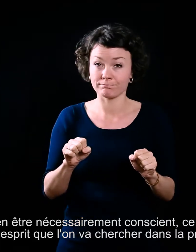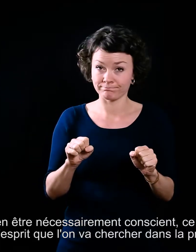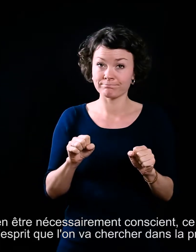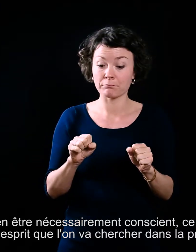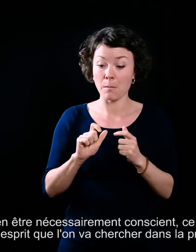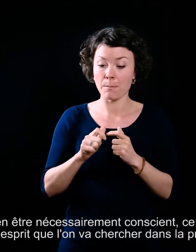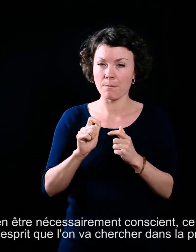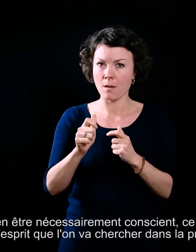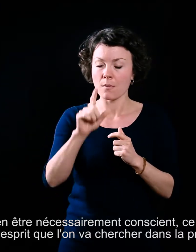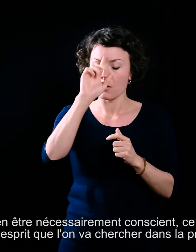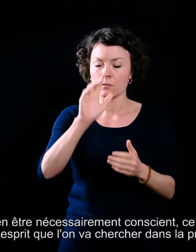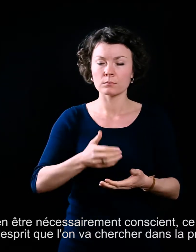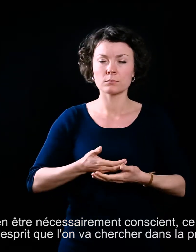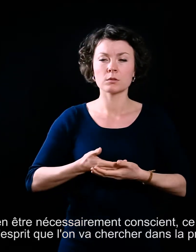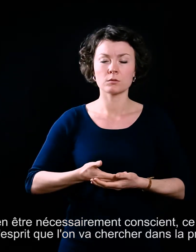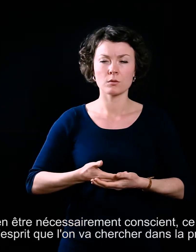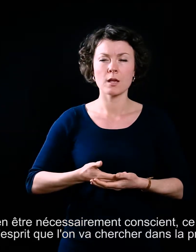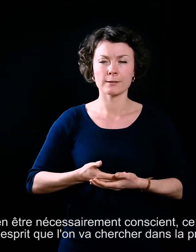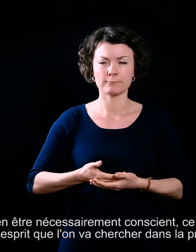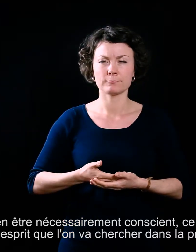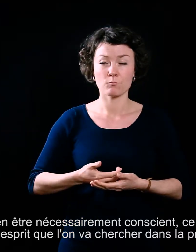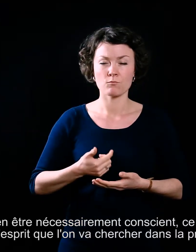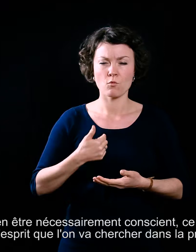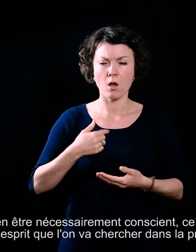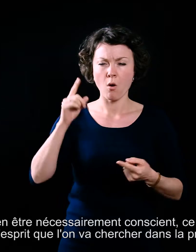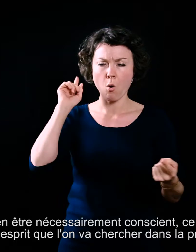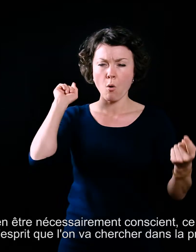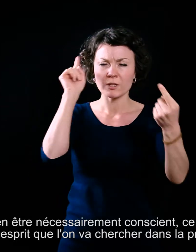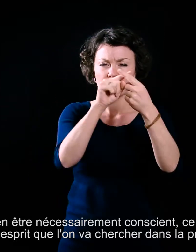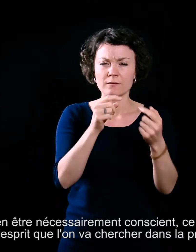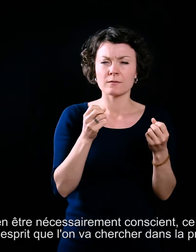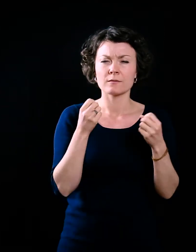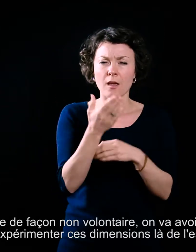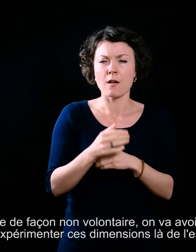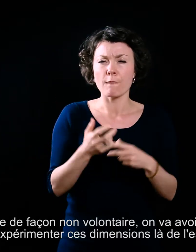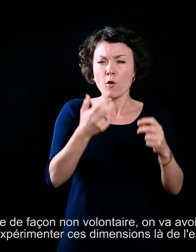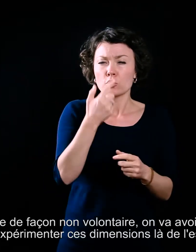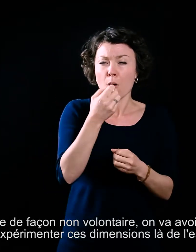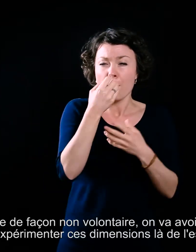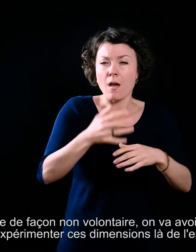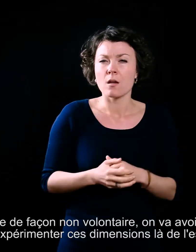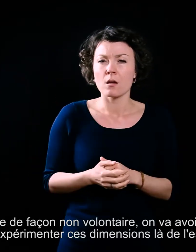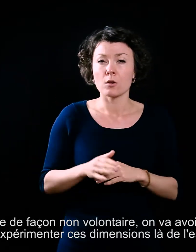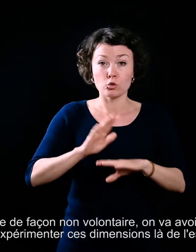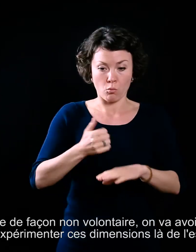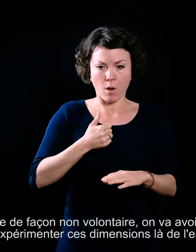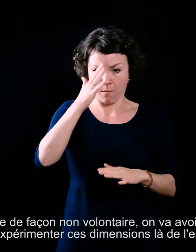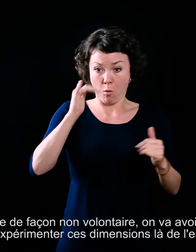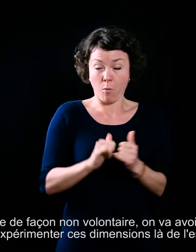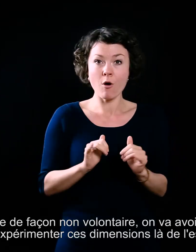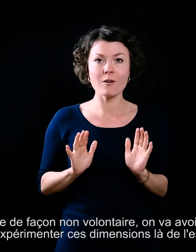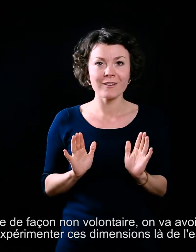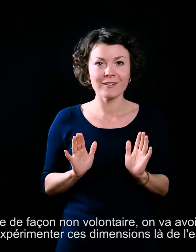conscient, ce sont des états d'esprit que l'on va chercher dans la pratique. Même de façon